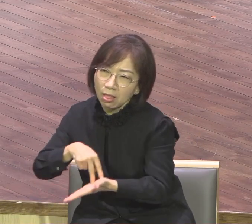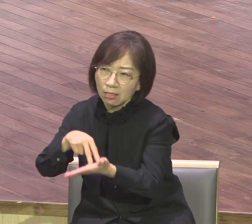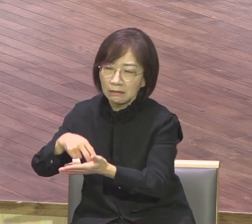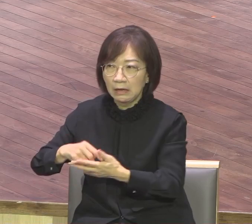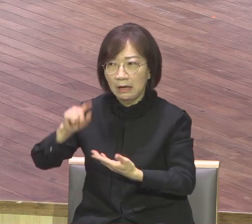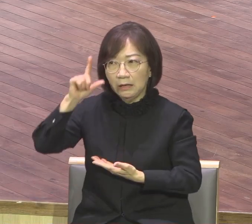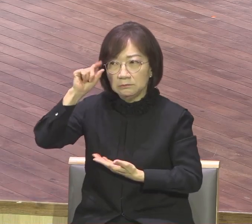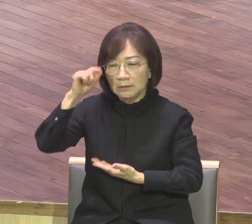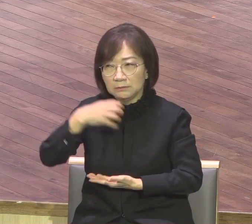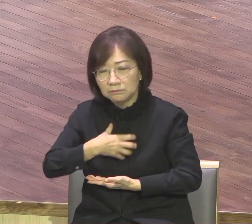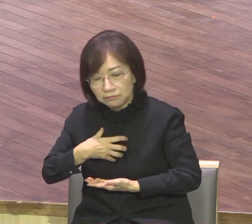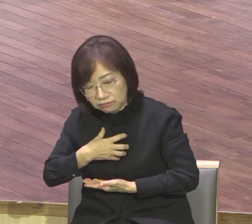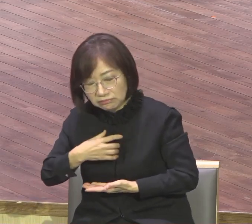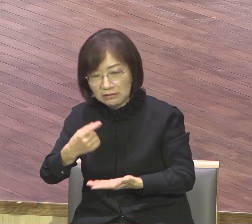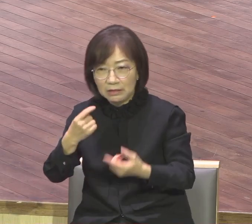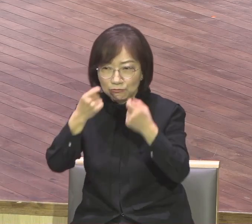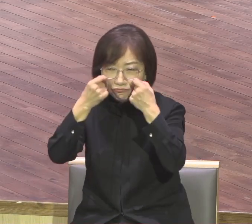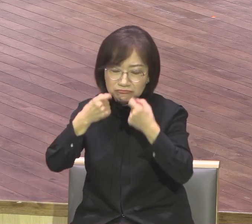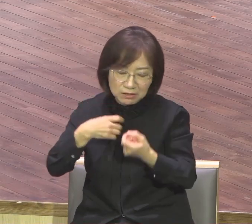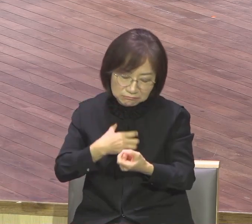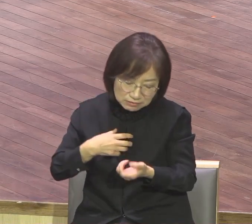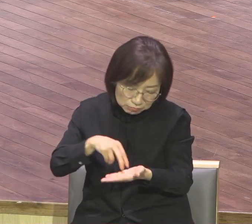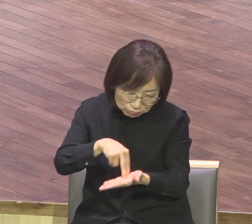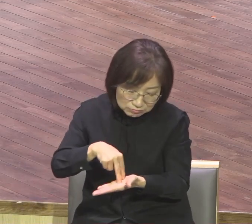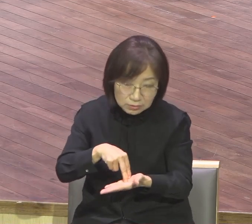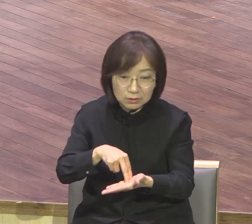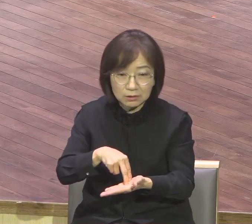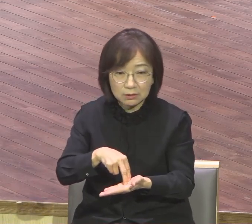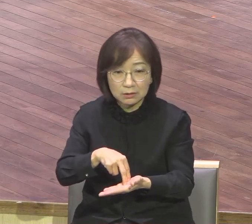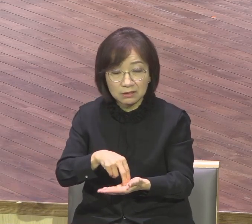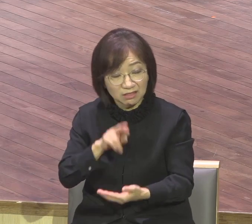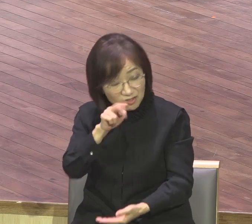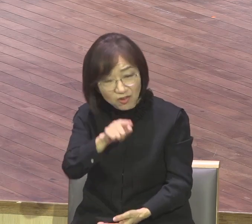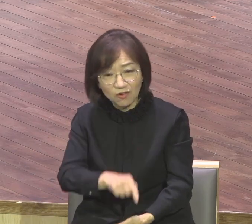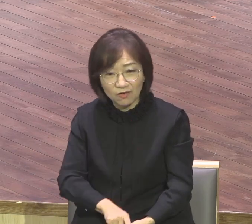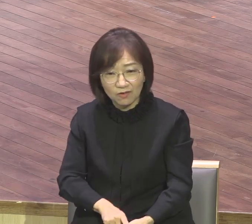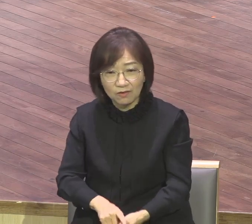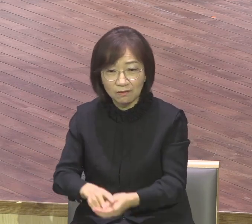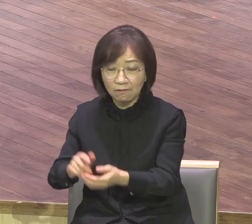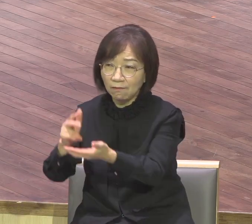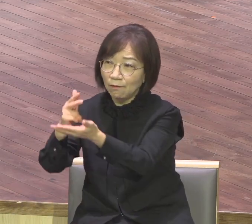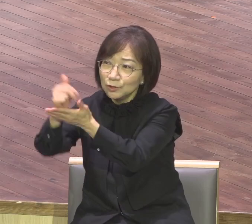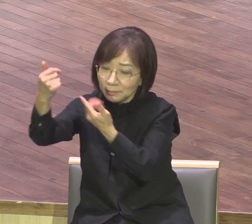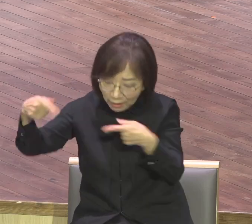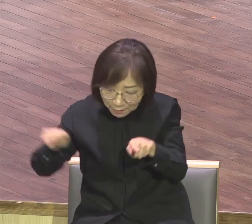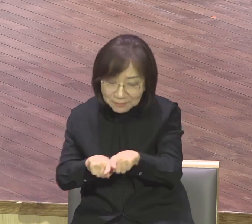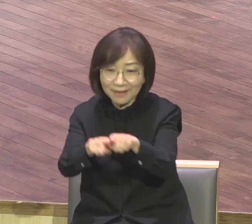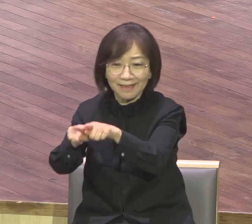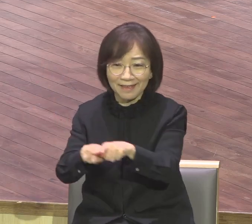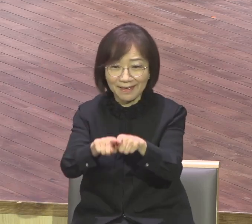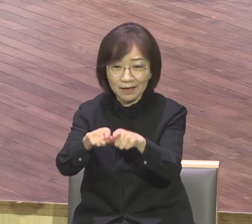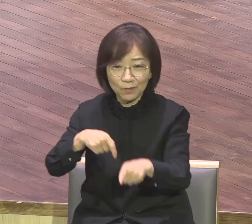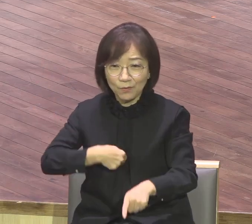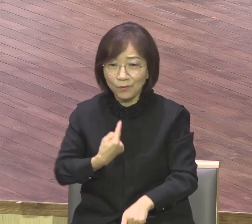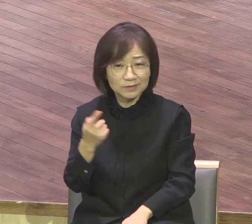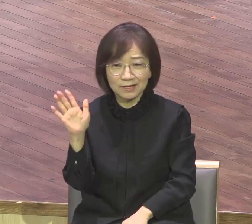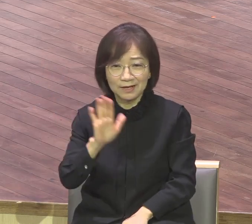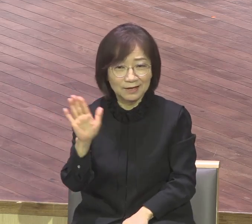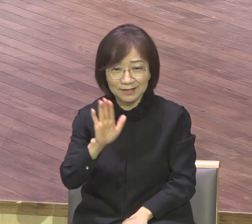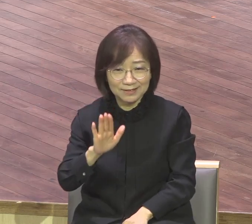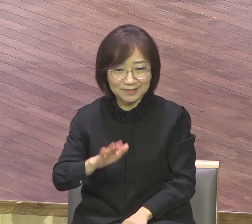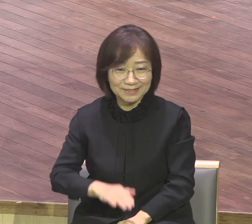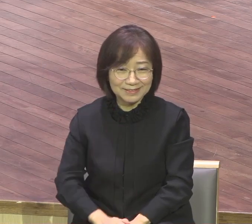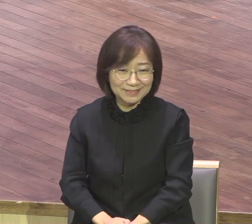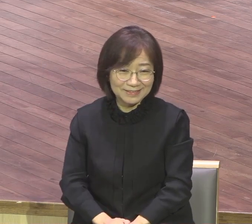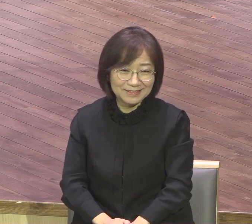다 지금 잘못된 거예요. Y esos creyentes que dice estoy cansado. Y estoy muy penetrado, excitado,